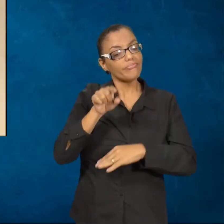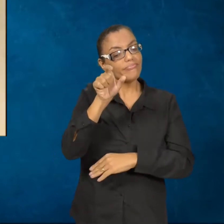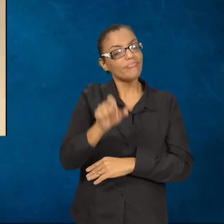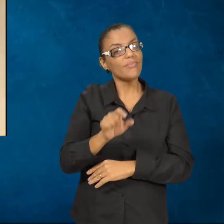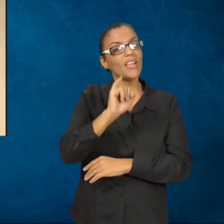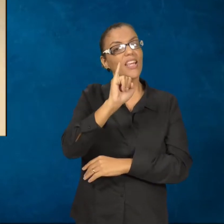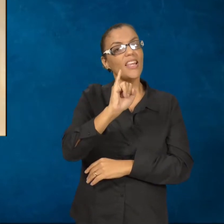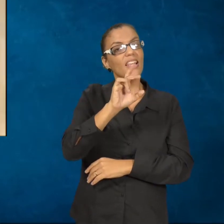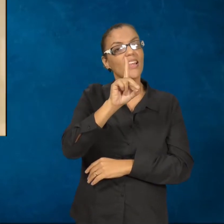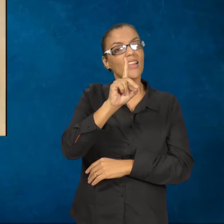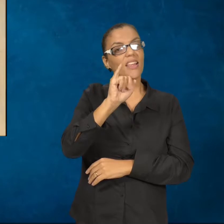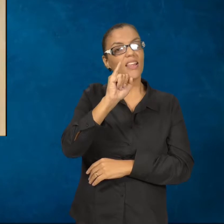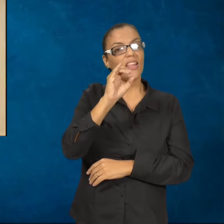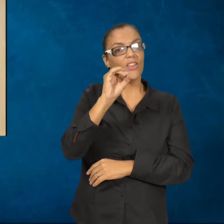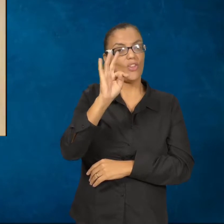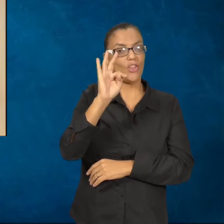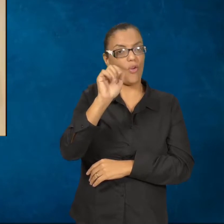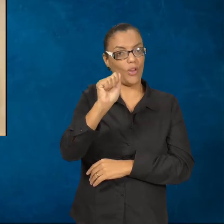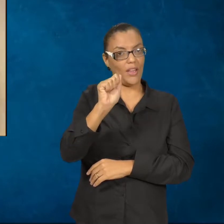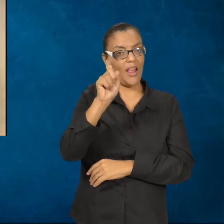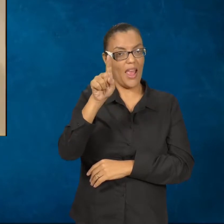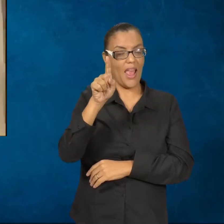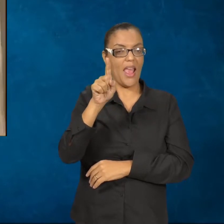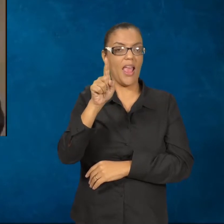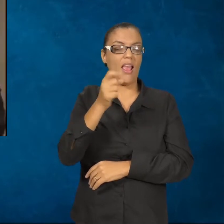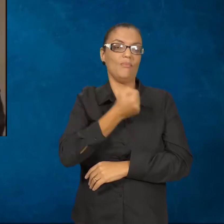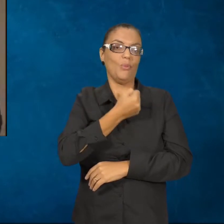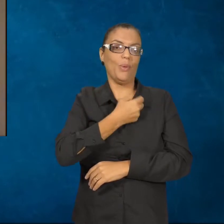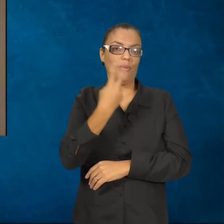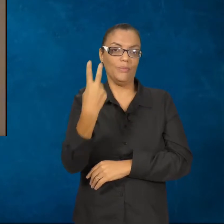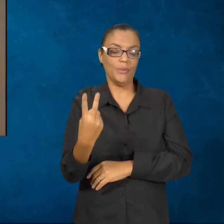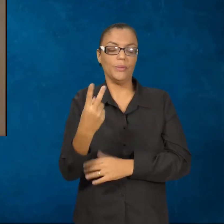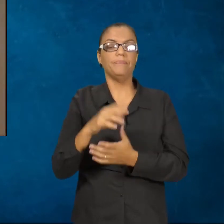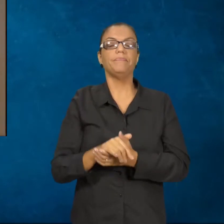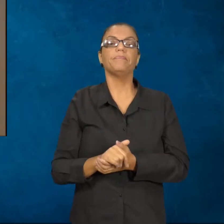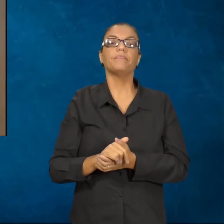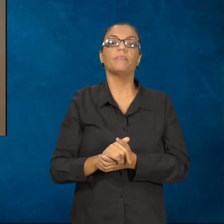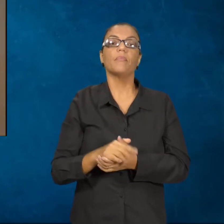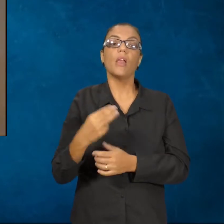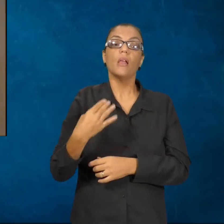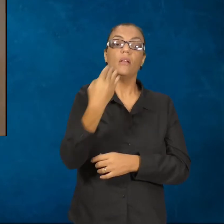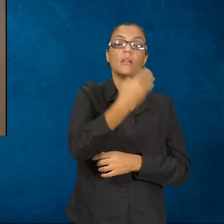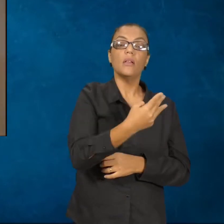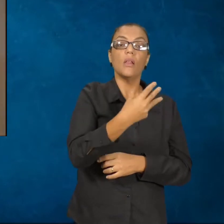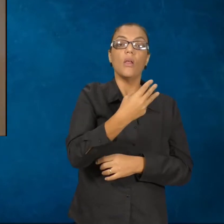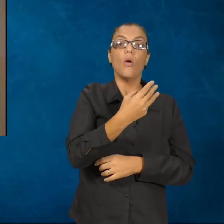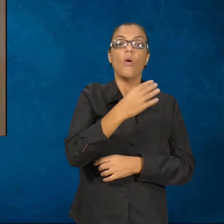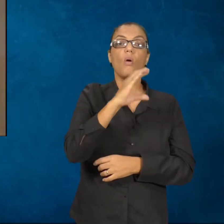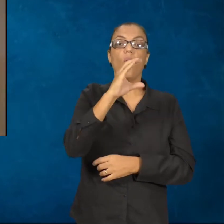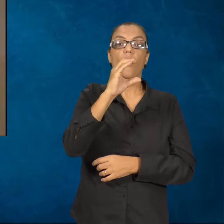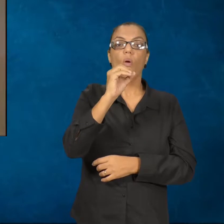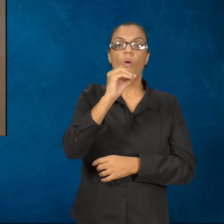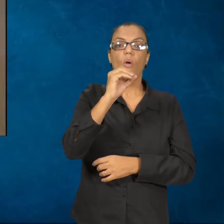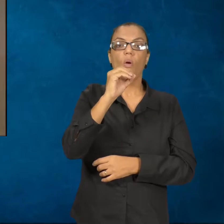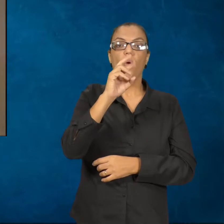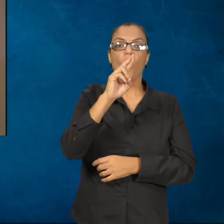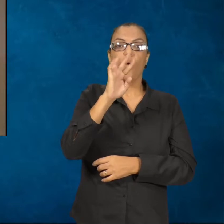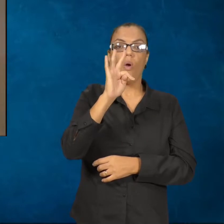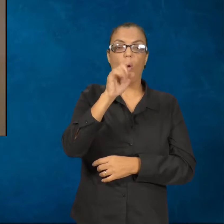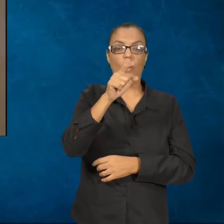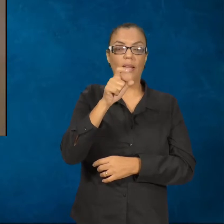No córtex, que seria essa região número 3, não é nem fácil nem difícil escrever, é